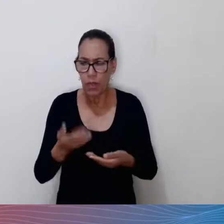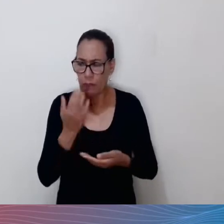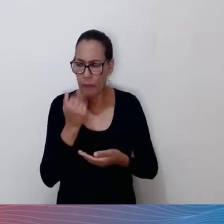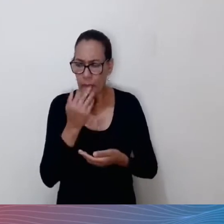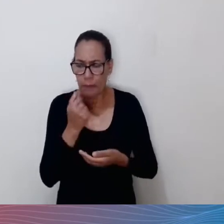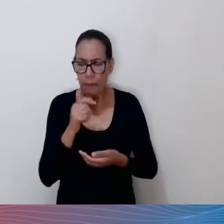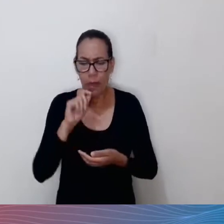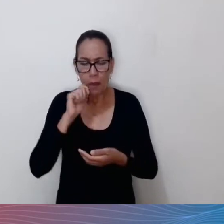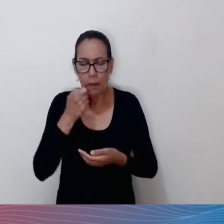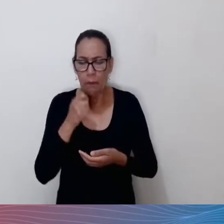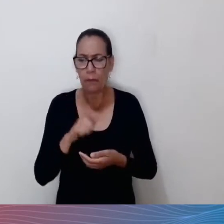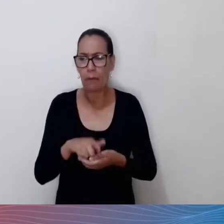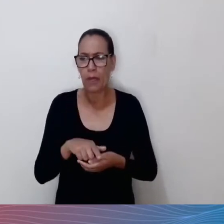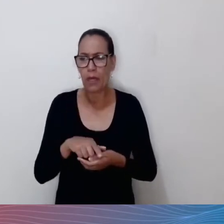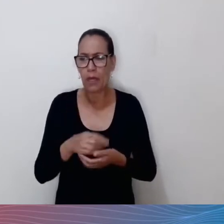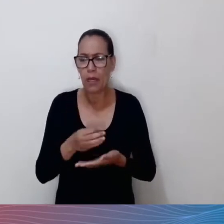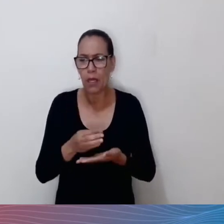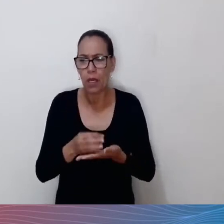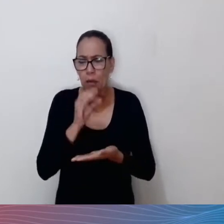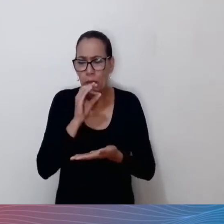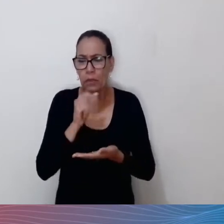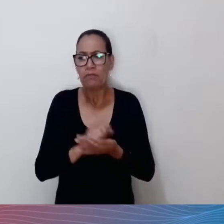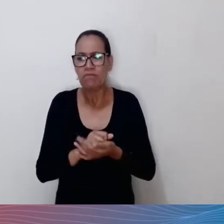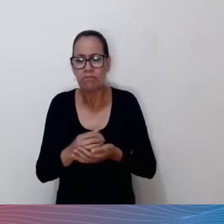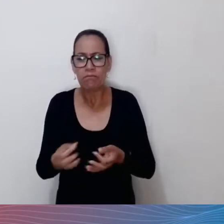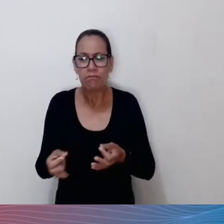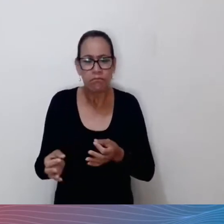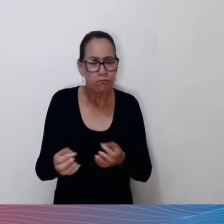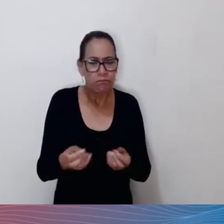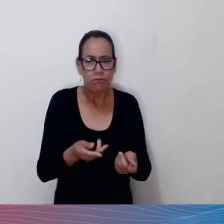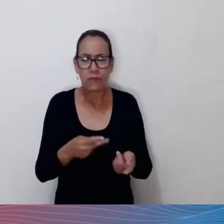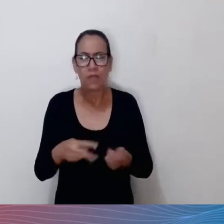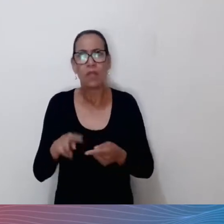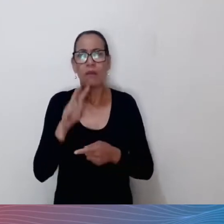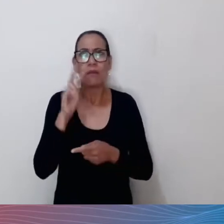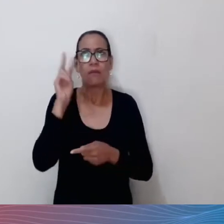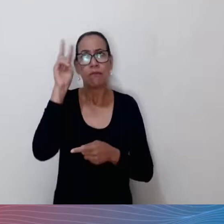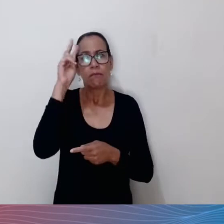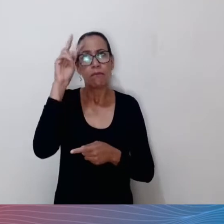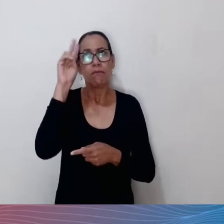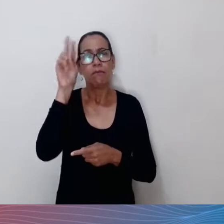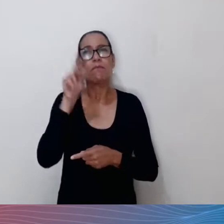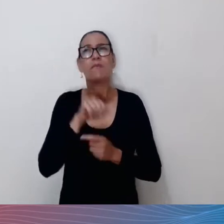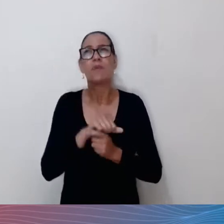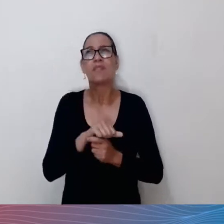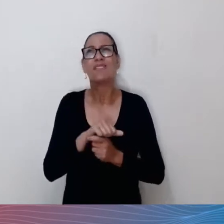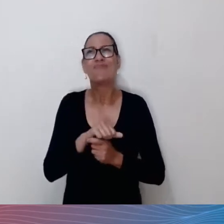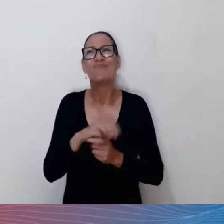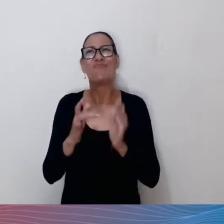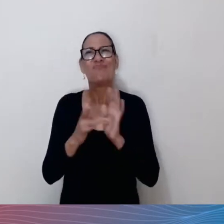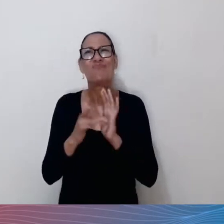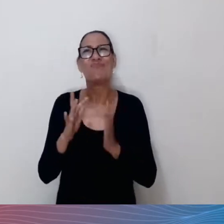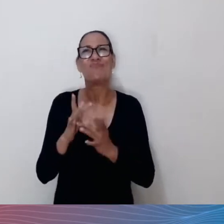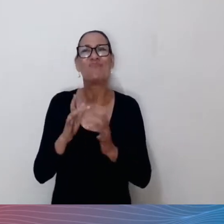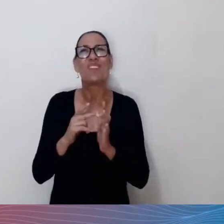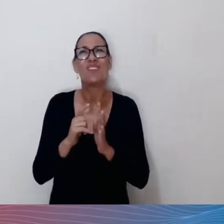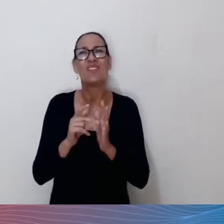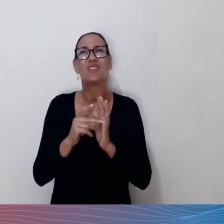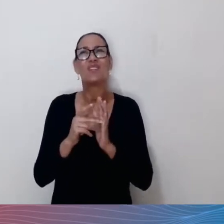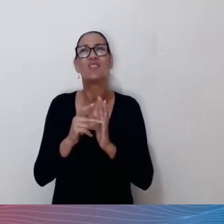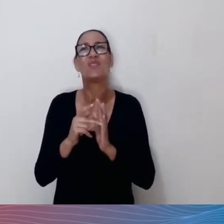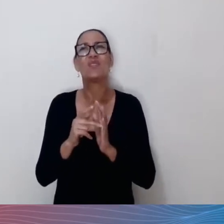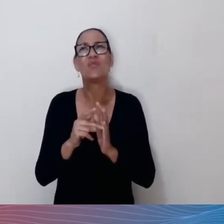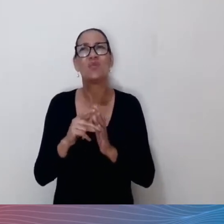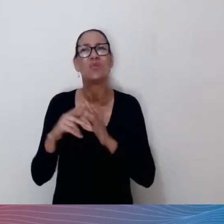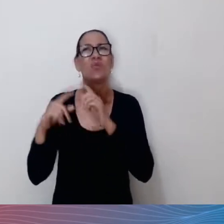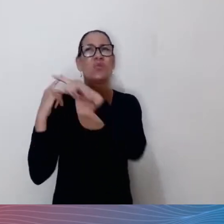pensando, o nosso Senhor Jesus foi martirizado por nós. Na noite em que ele foi traído, ele tomou o pão e disse: